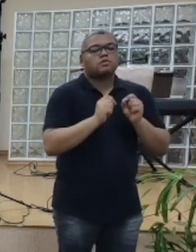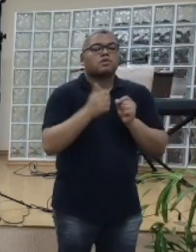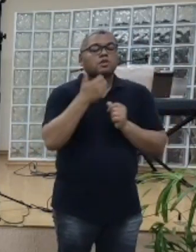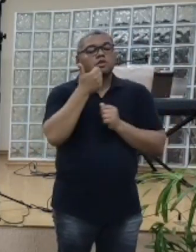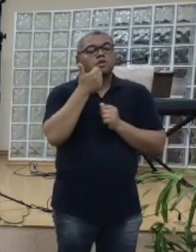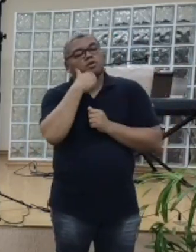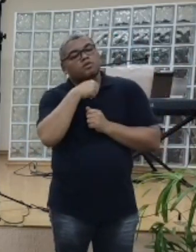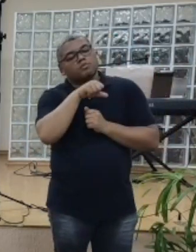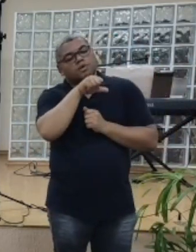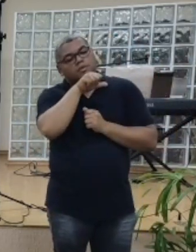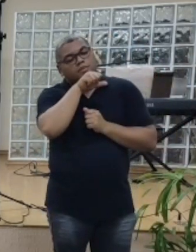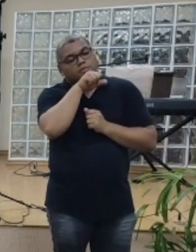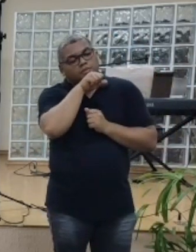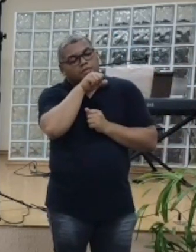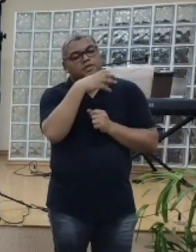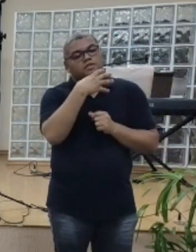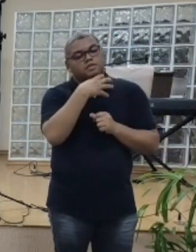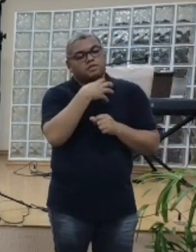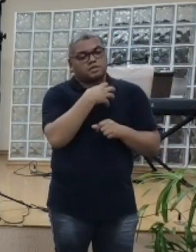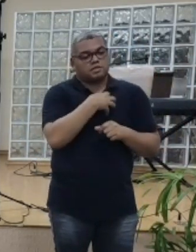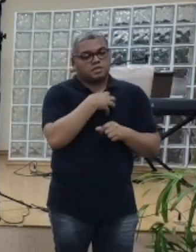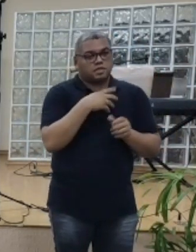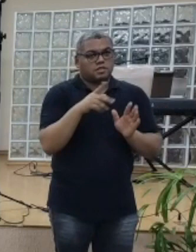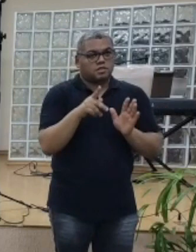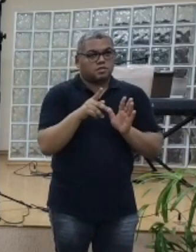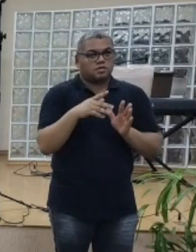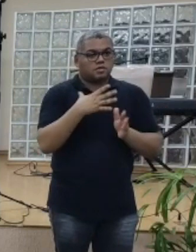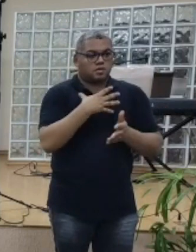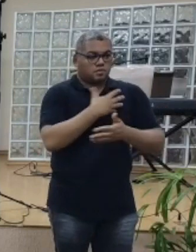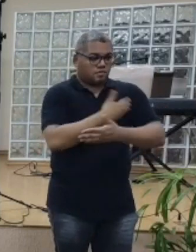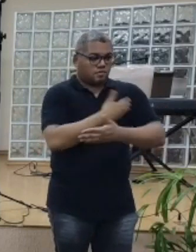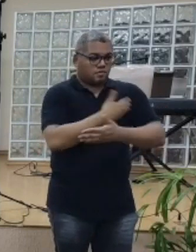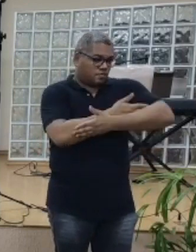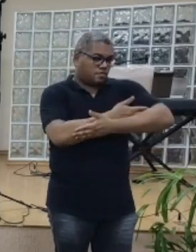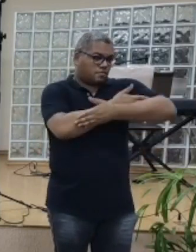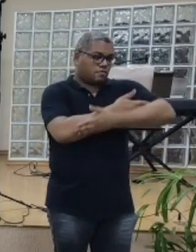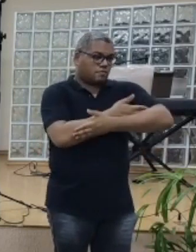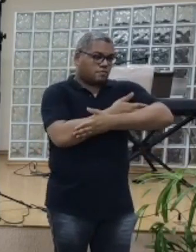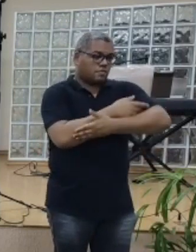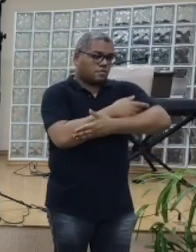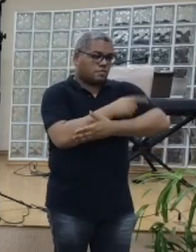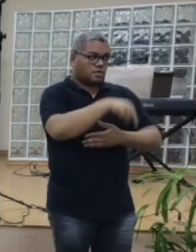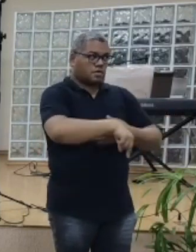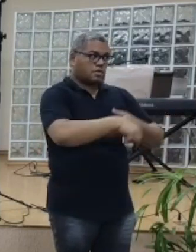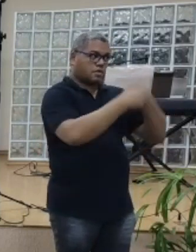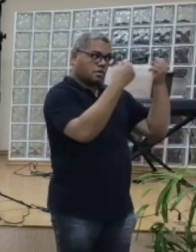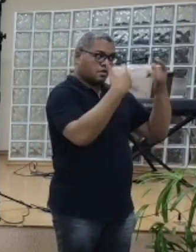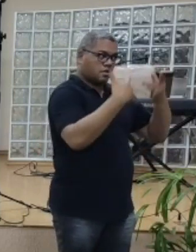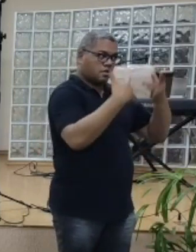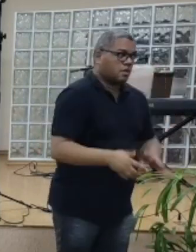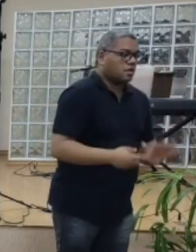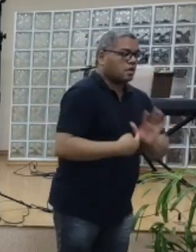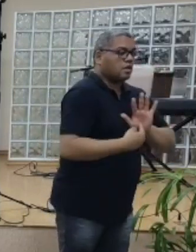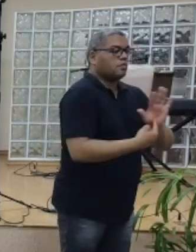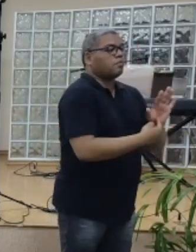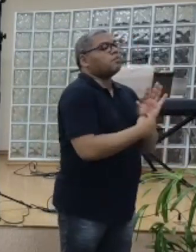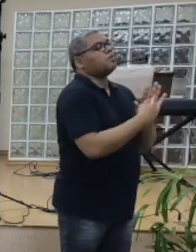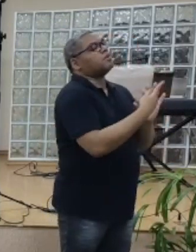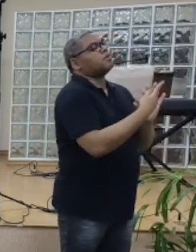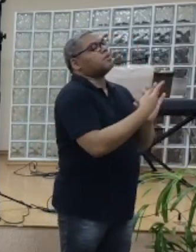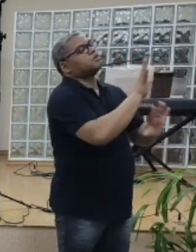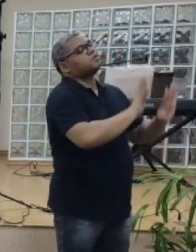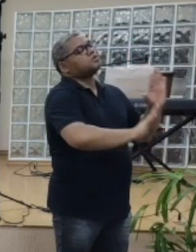filho. É isso que ele queria transmitir na sua mensagem aqui. Ele mostra todo o seu zelo, todo o